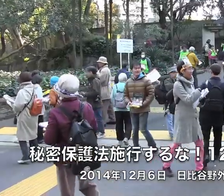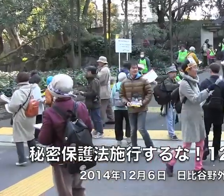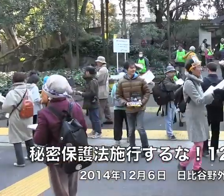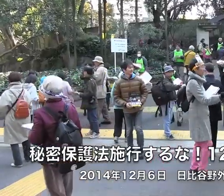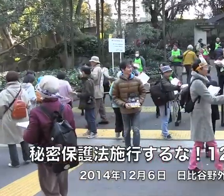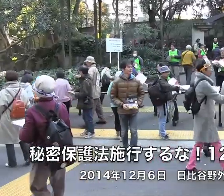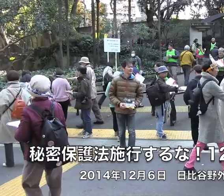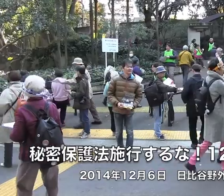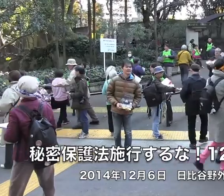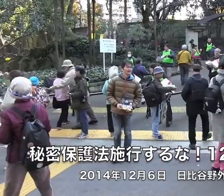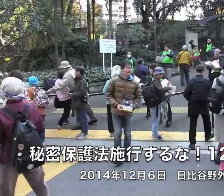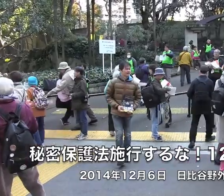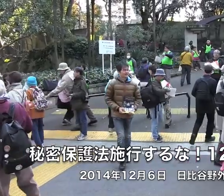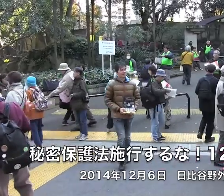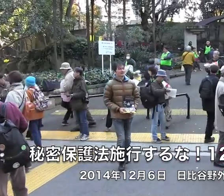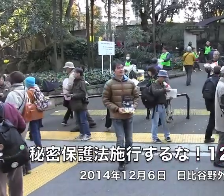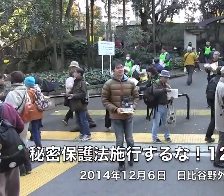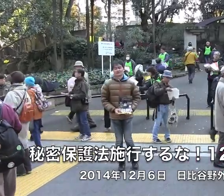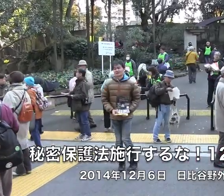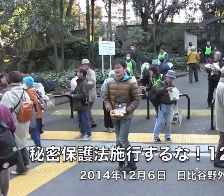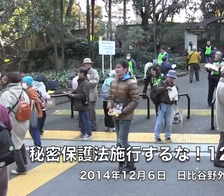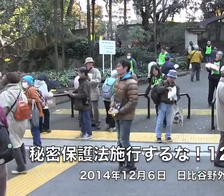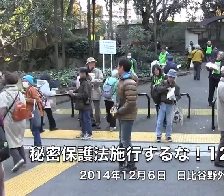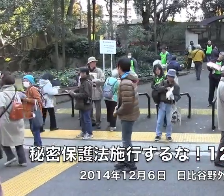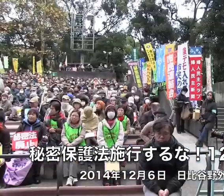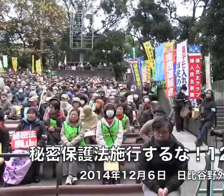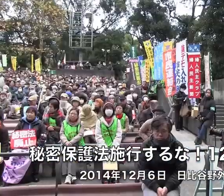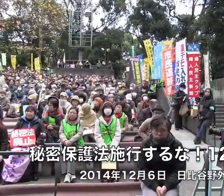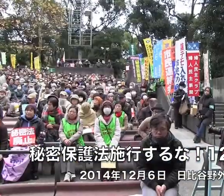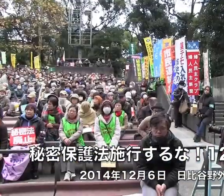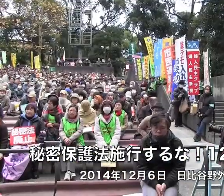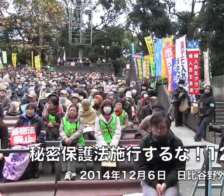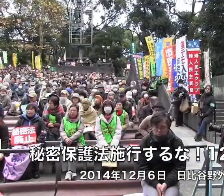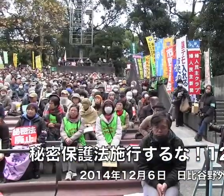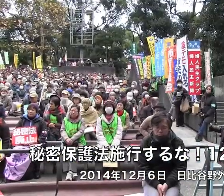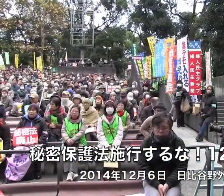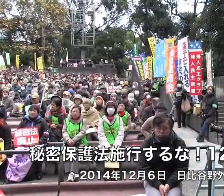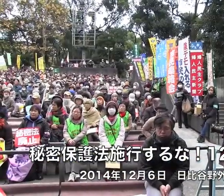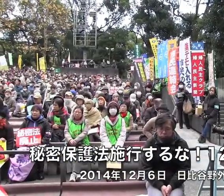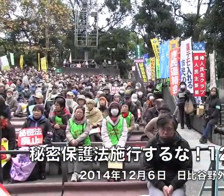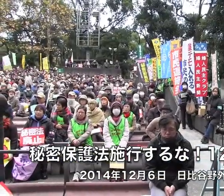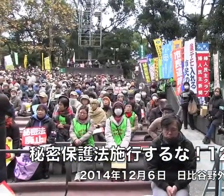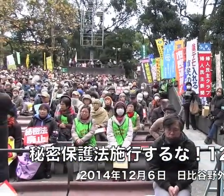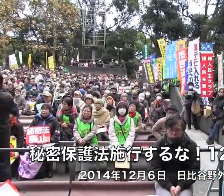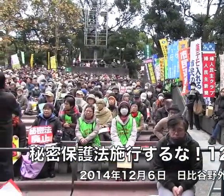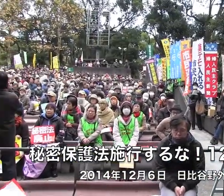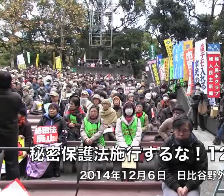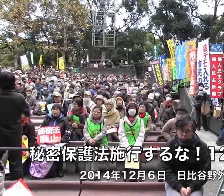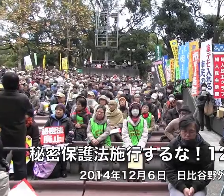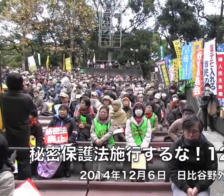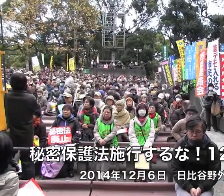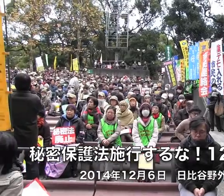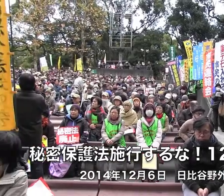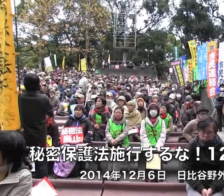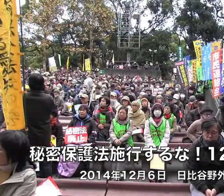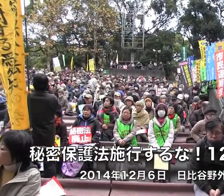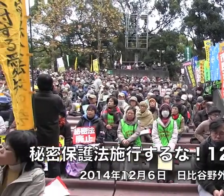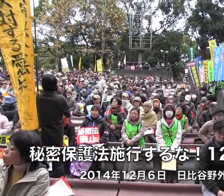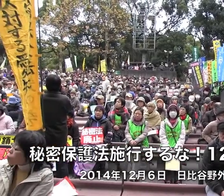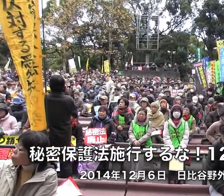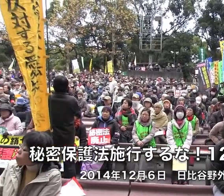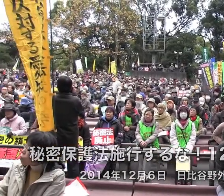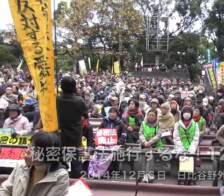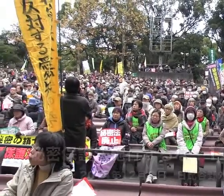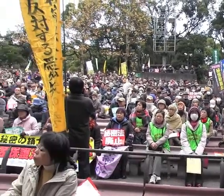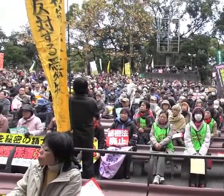これは私たちの国もこの先必ず起きることです。 共同提案させていただきました。これからも秘密保護法の廃